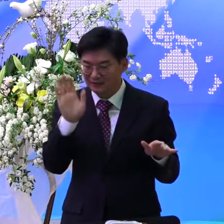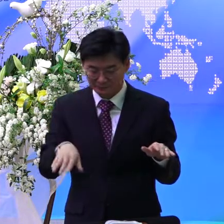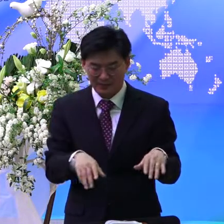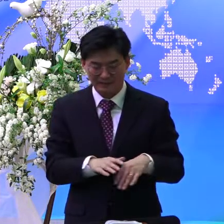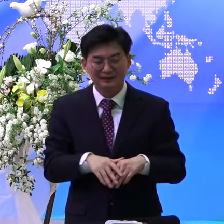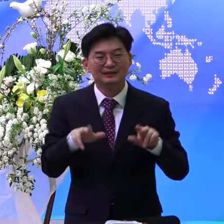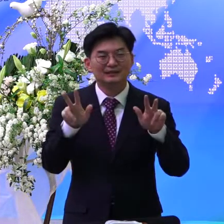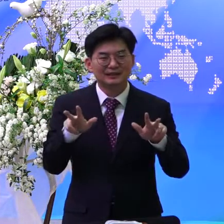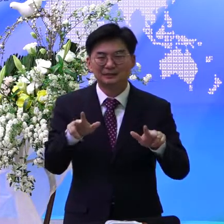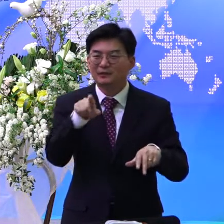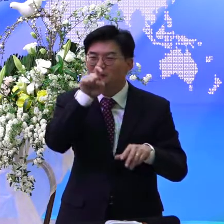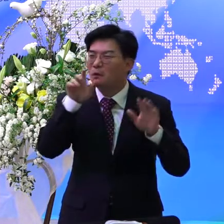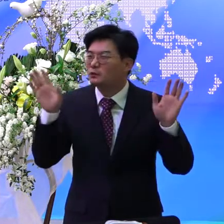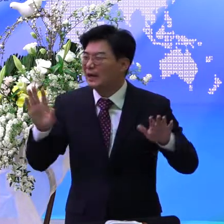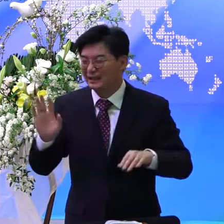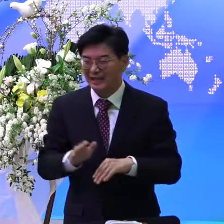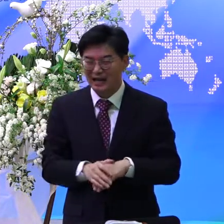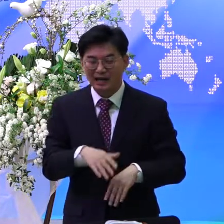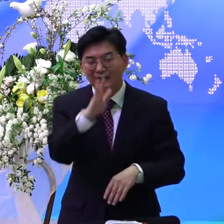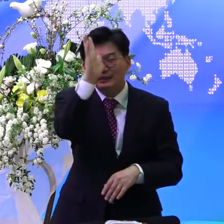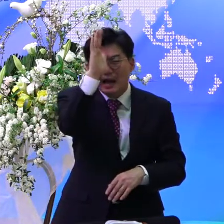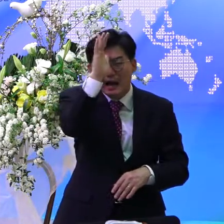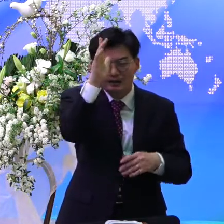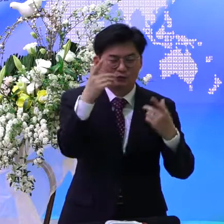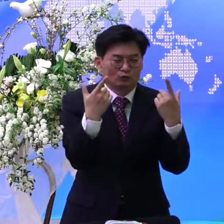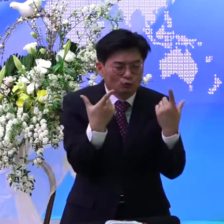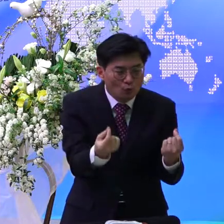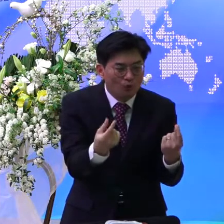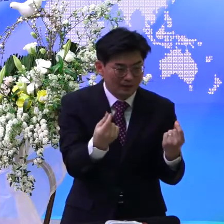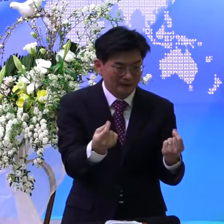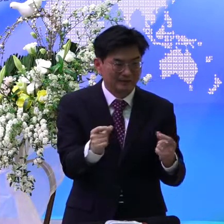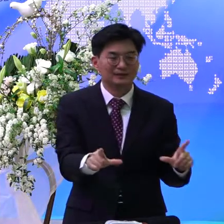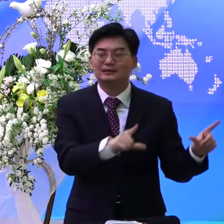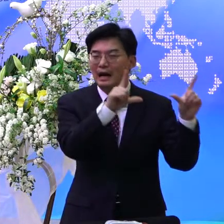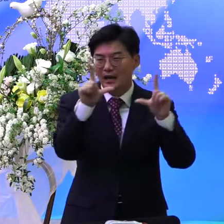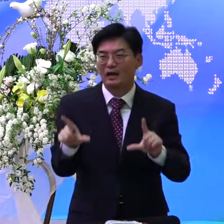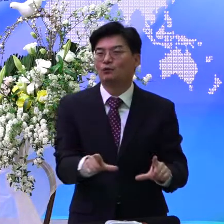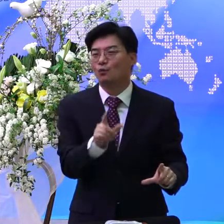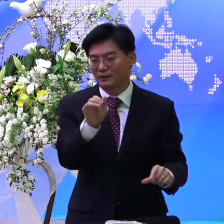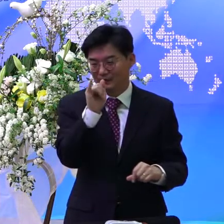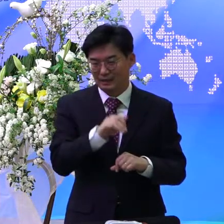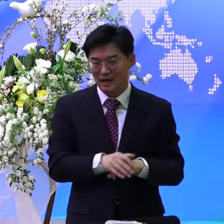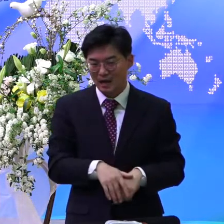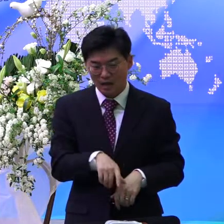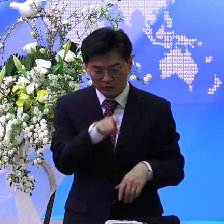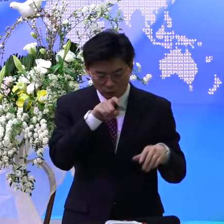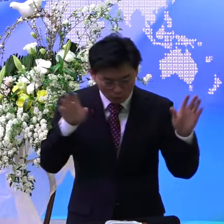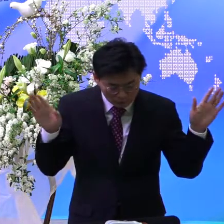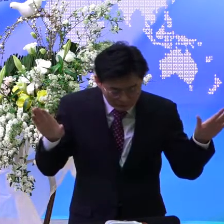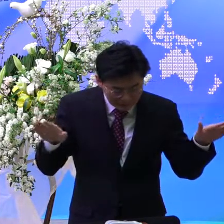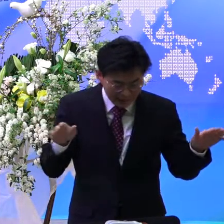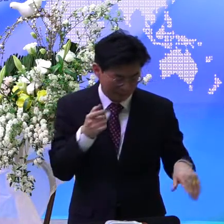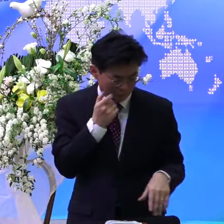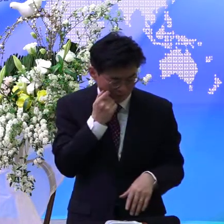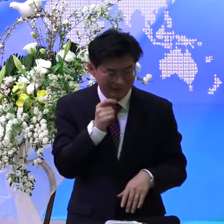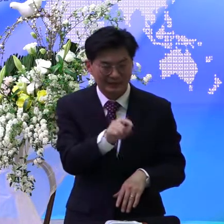닭이에요. 닭처럼 모이를 먹고 닭처럼 행동을 하거든요. 저 독수리는 아마 이제 날지도 못할